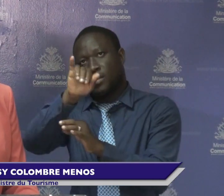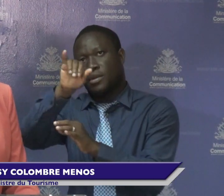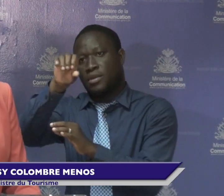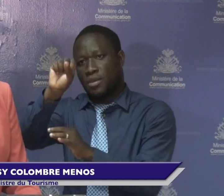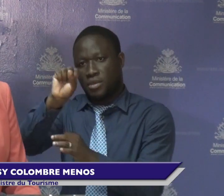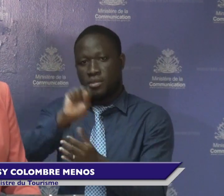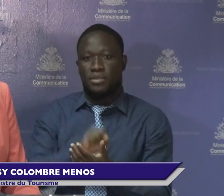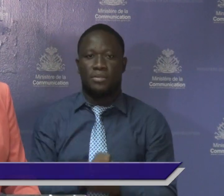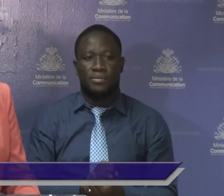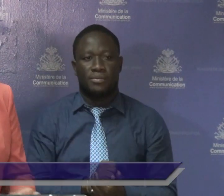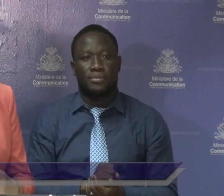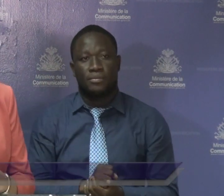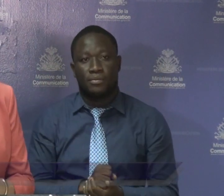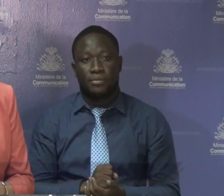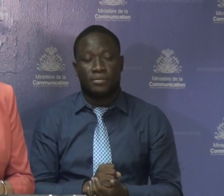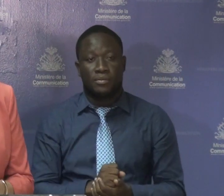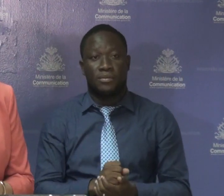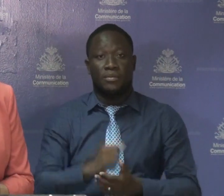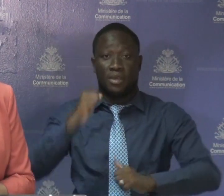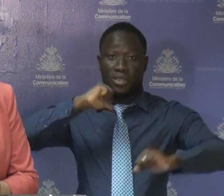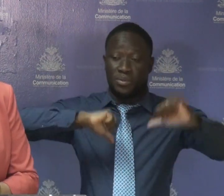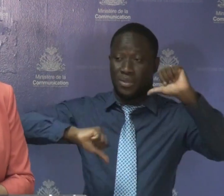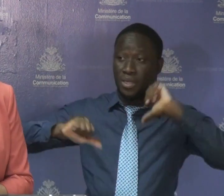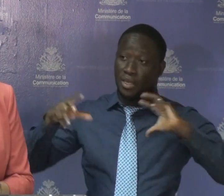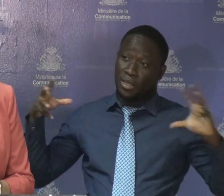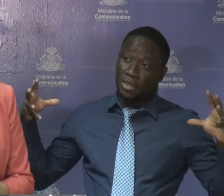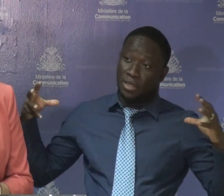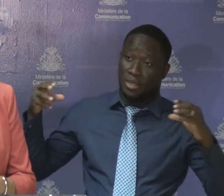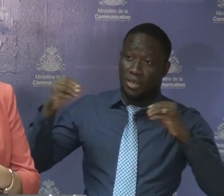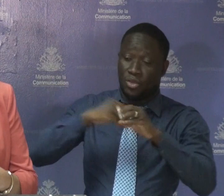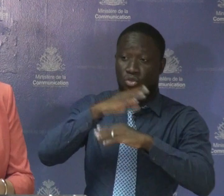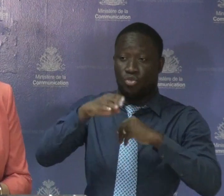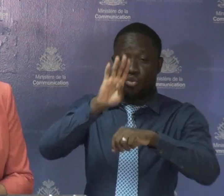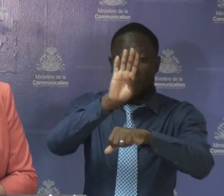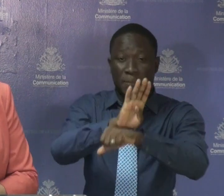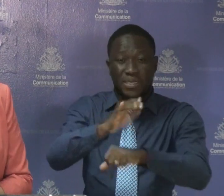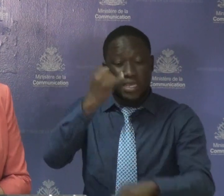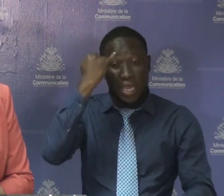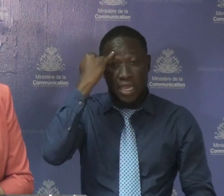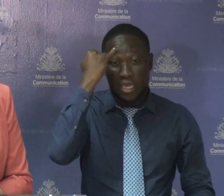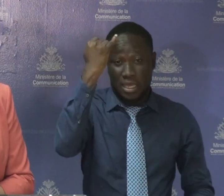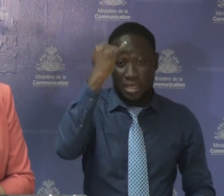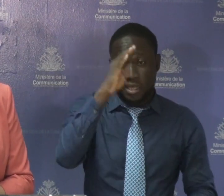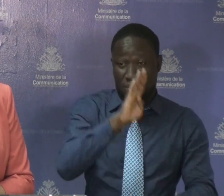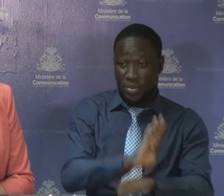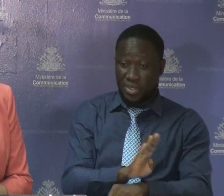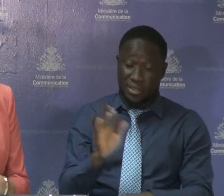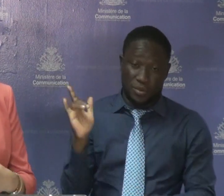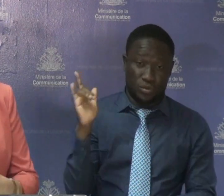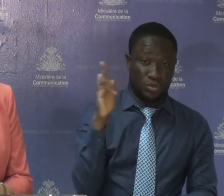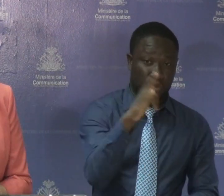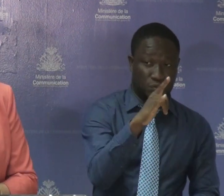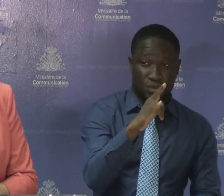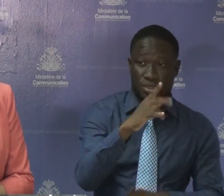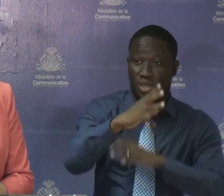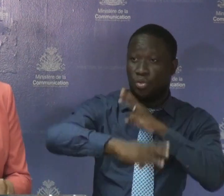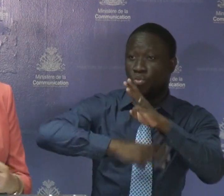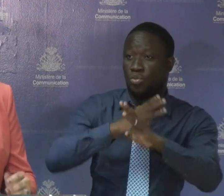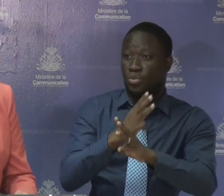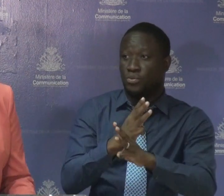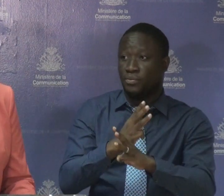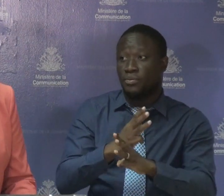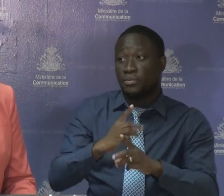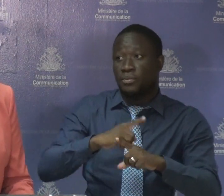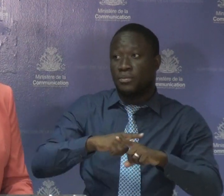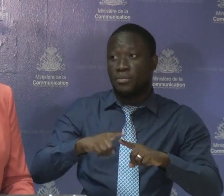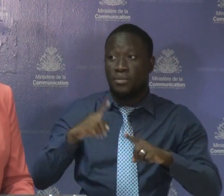Summit. Et sommet ça a réuni tout investisseur, tout le monde qui a l'idée d'investir dans le secteur touristique là, à travers le monde. Donc